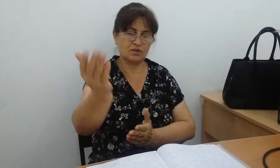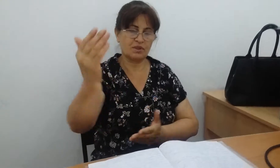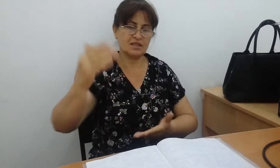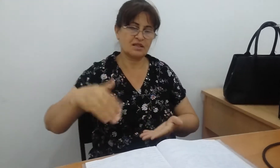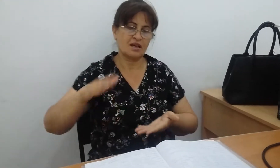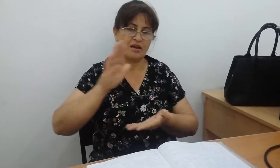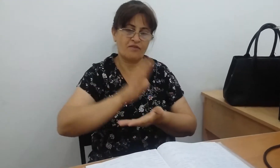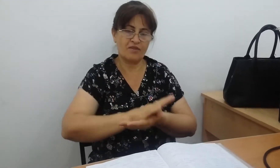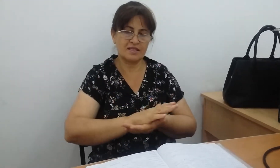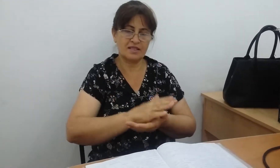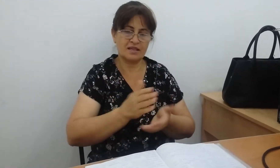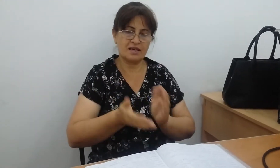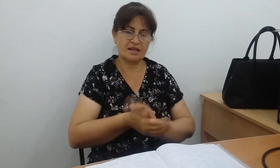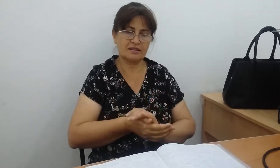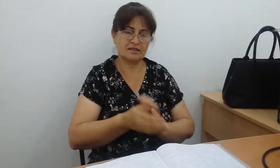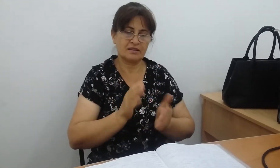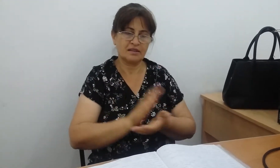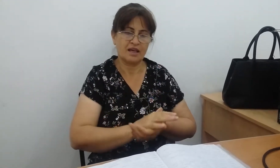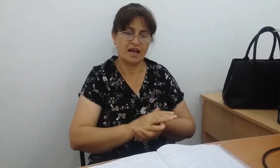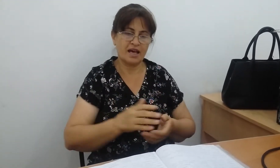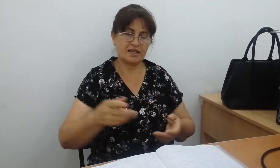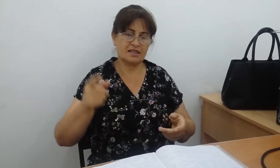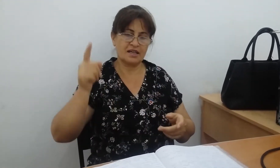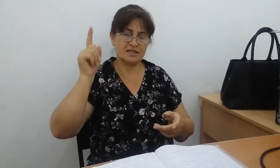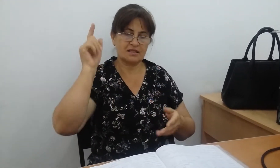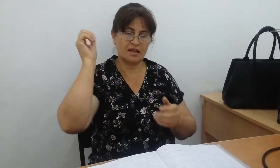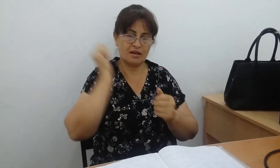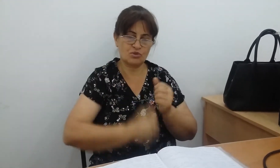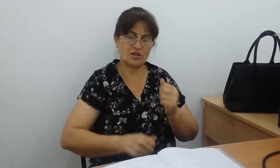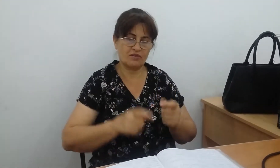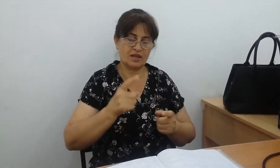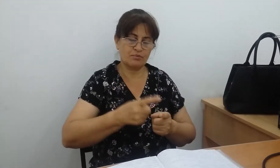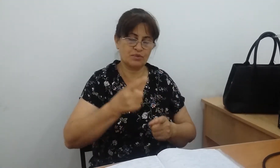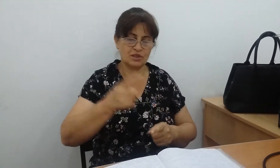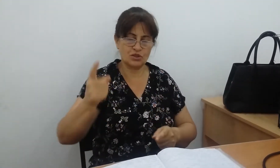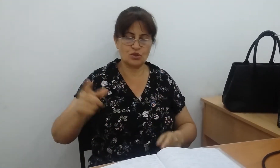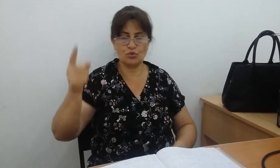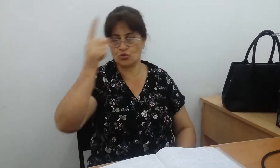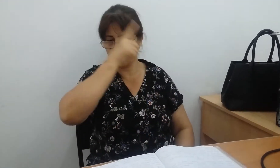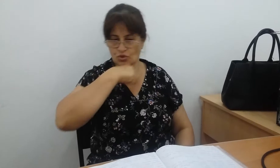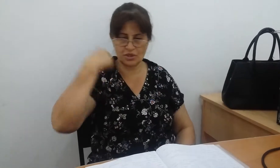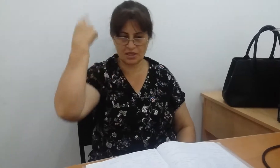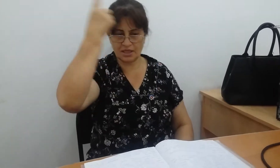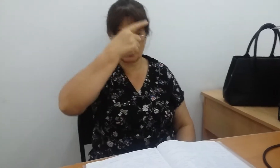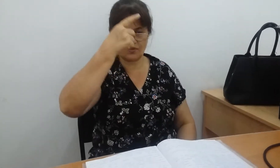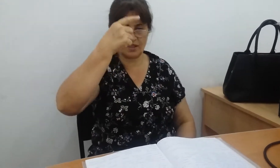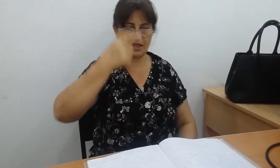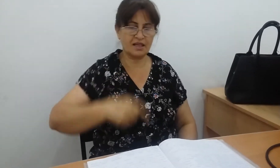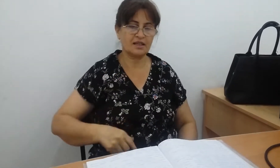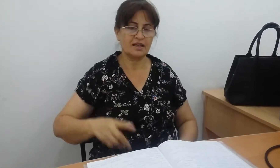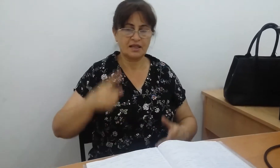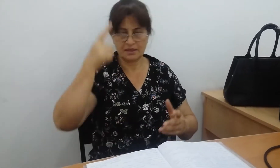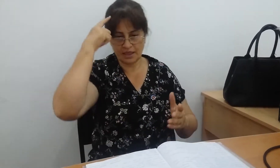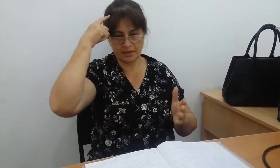etmek, vaziyet, herkes, hemşe ve 1, 2, 3 sıra sifette